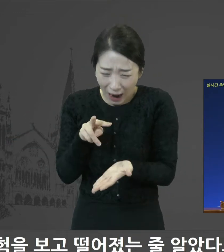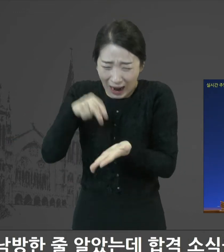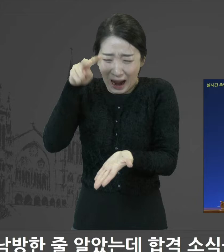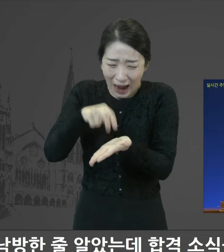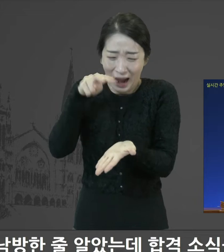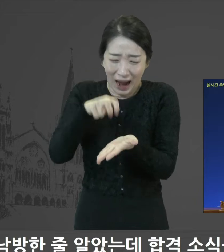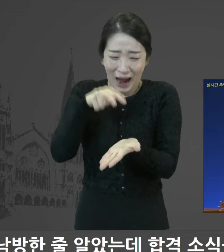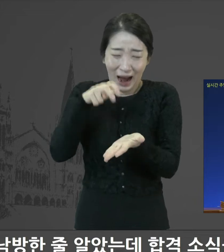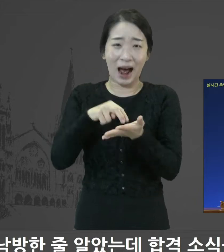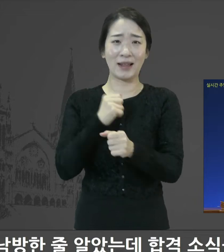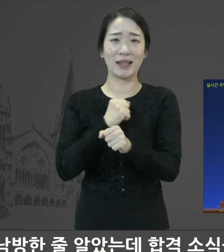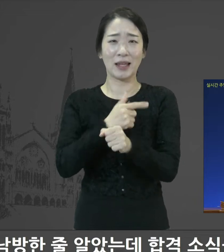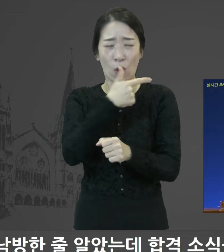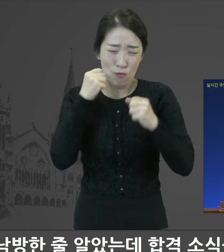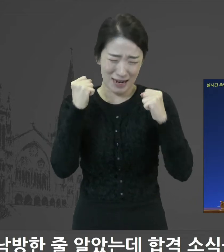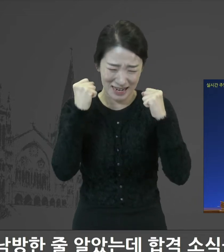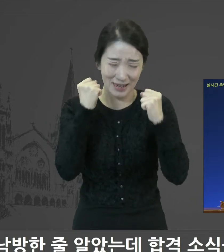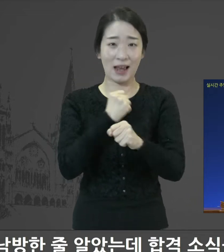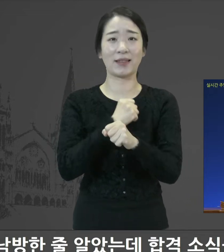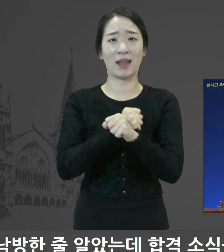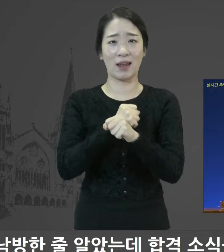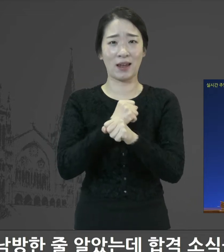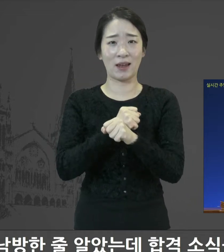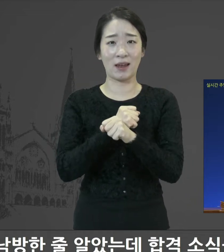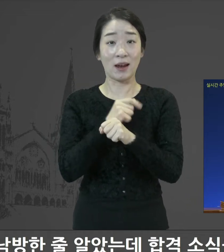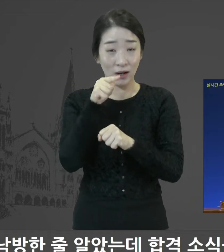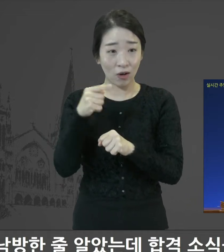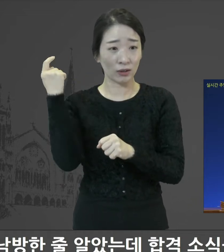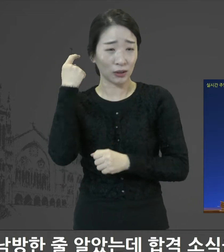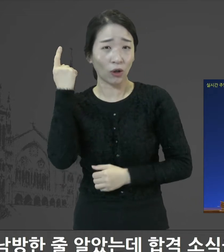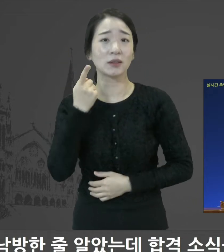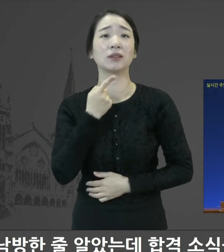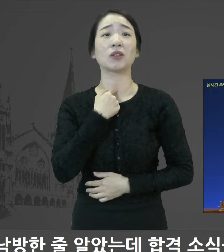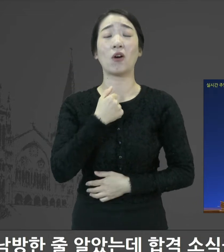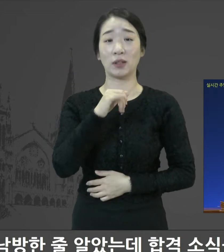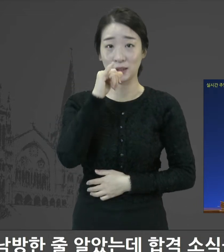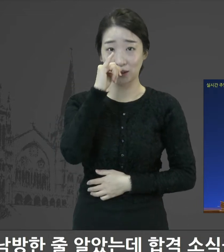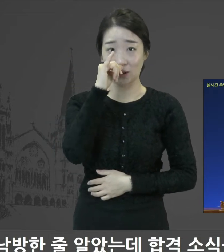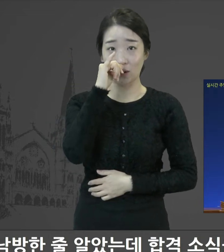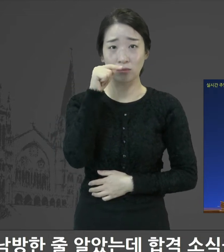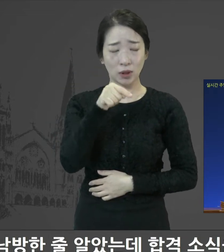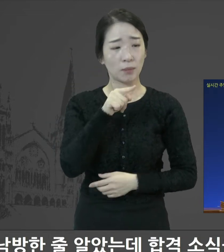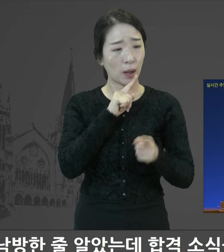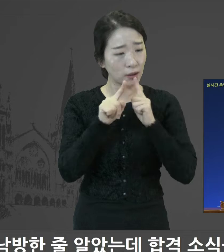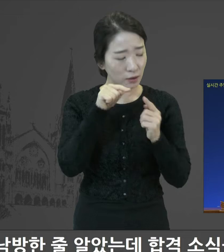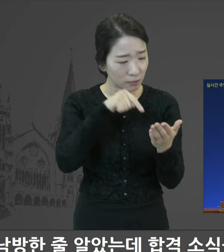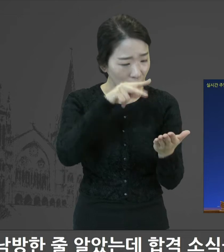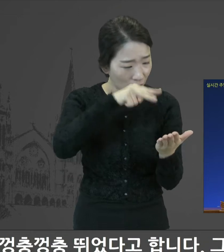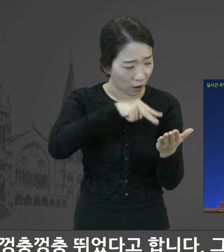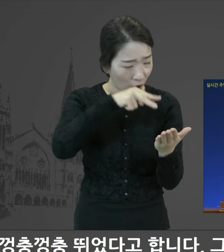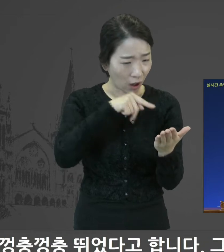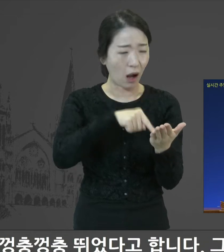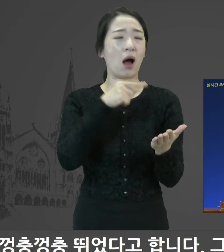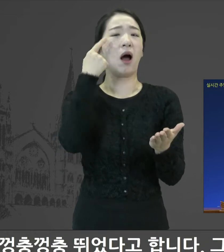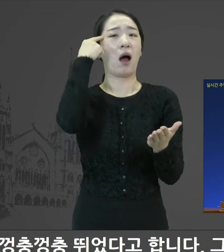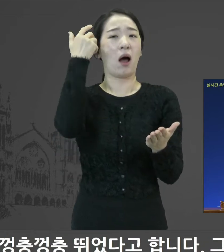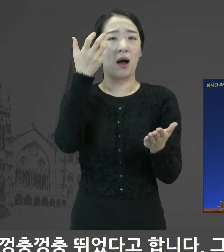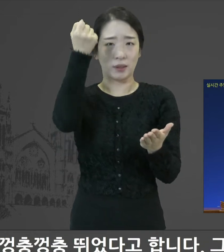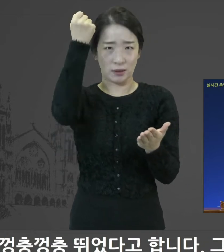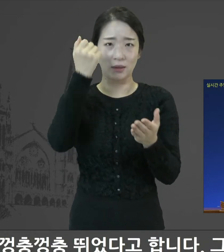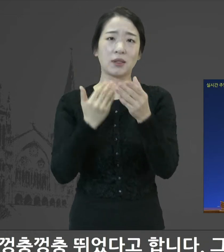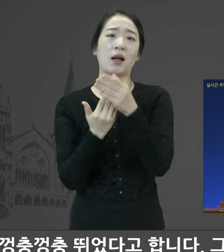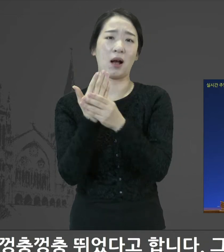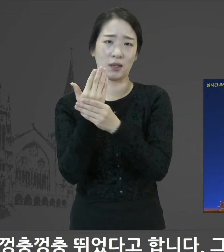껑충껑충 뛰었답니다. 제가 그 얘기를 들은 적이 있는데 이 말씀을 보다 보니까 이거구나, 이게